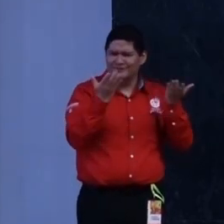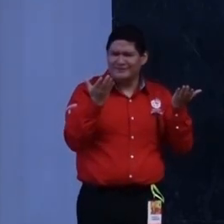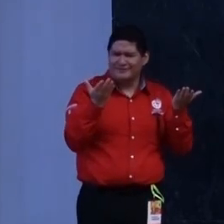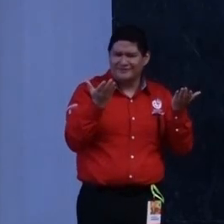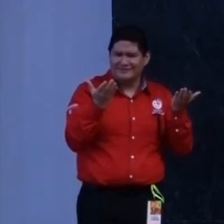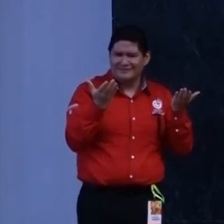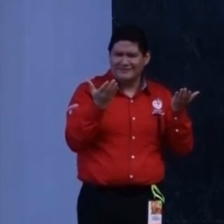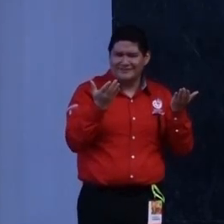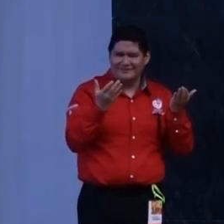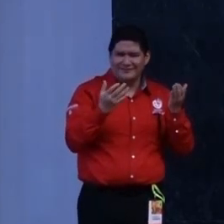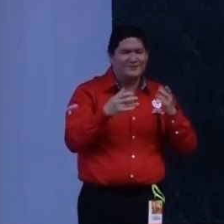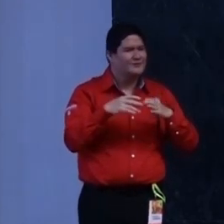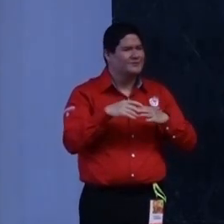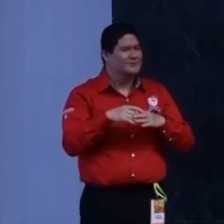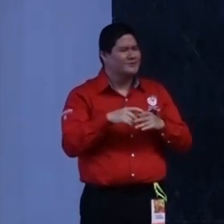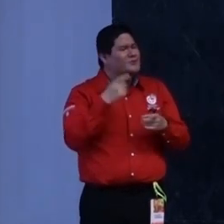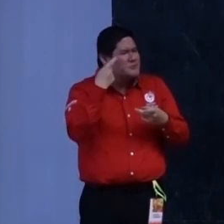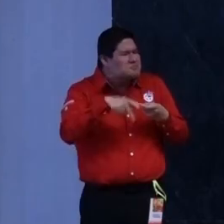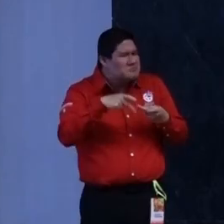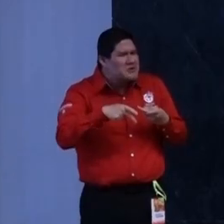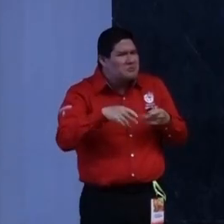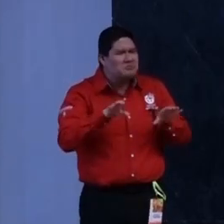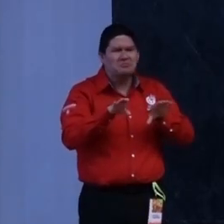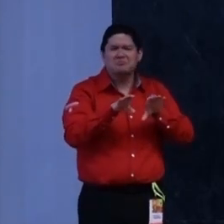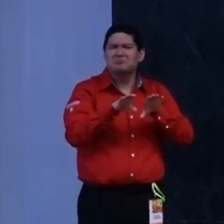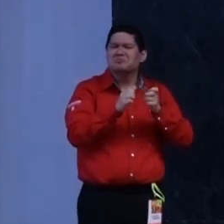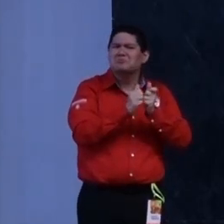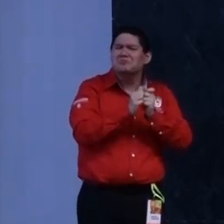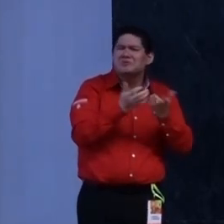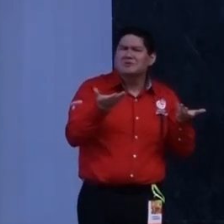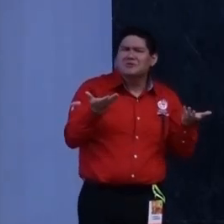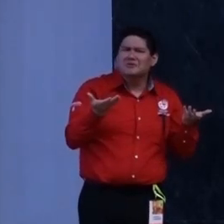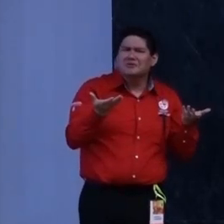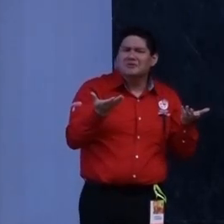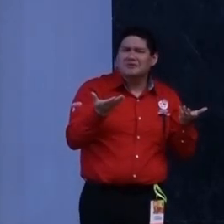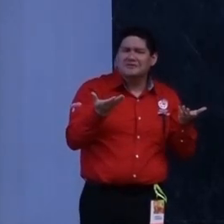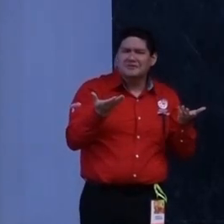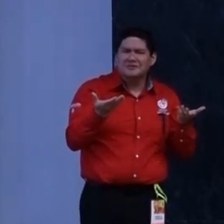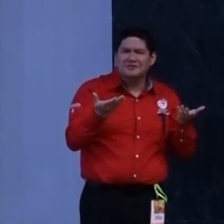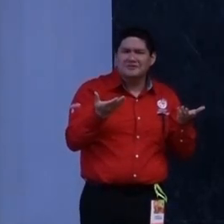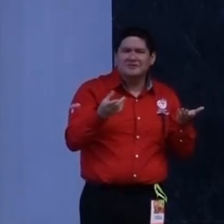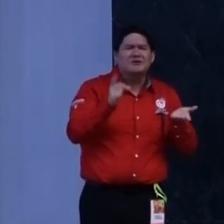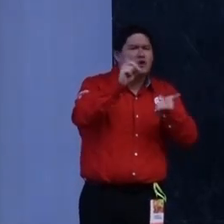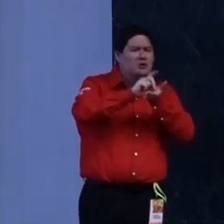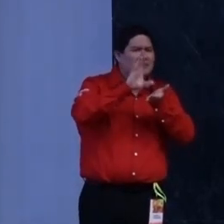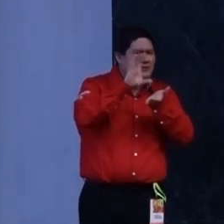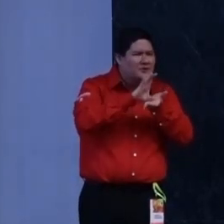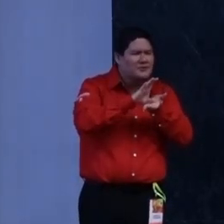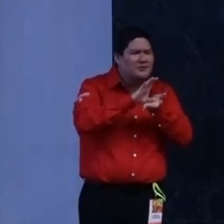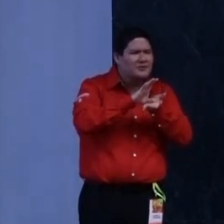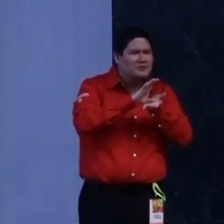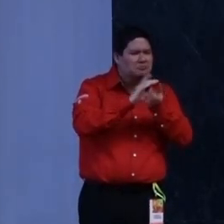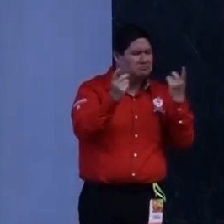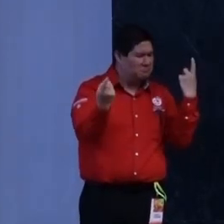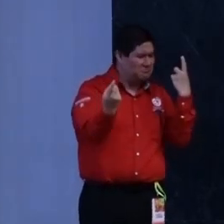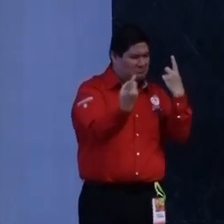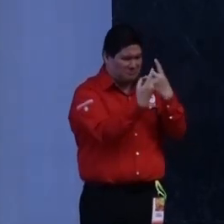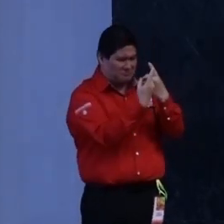va en una parte con la discapacidad?